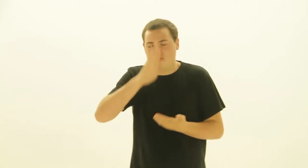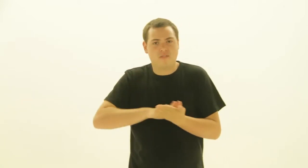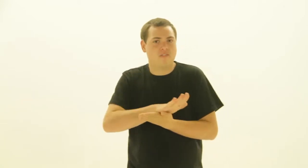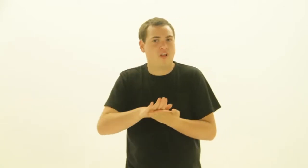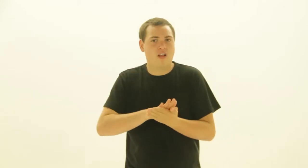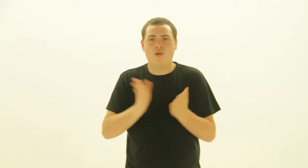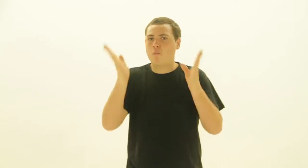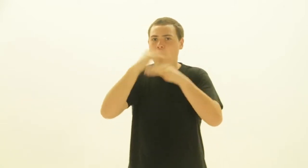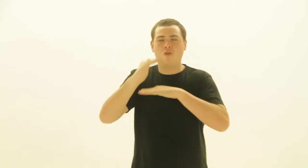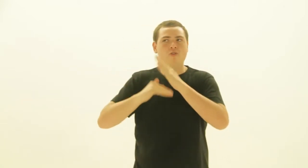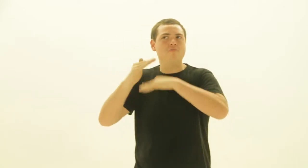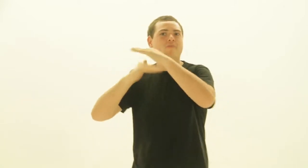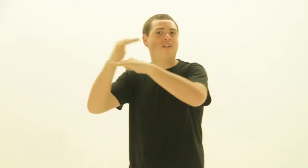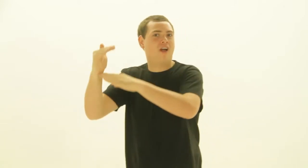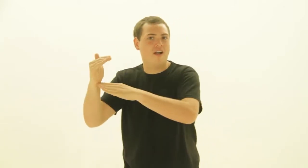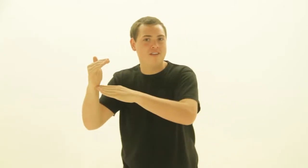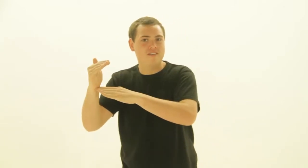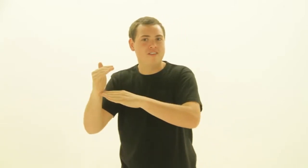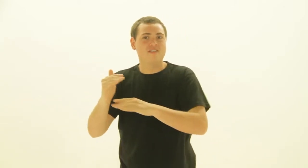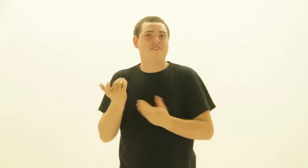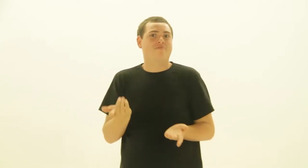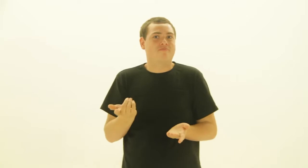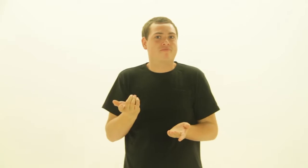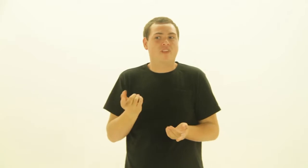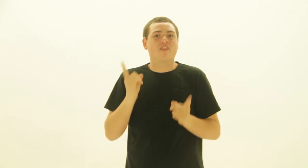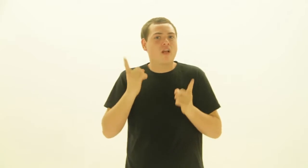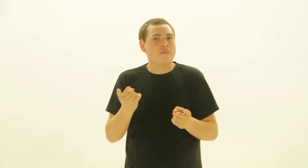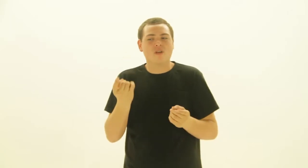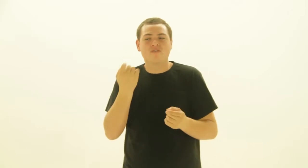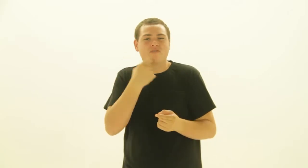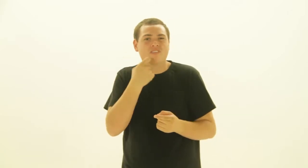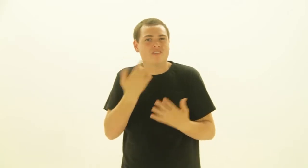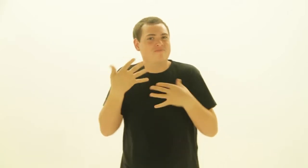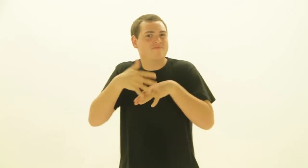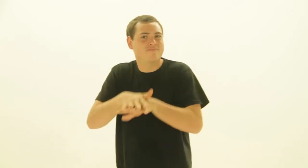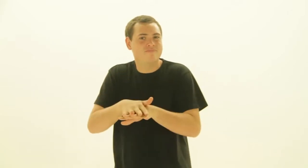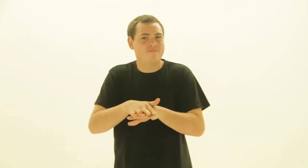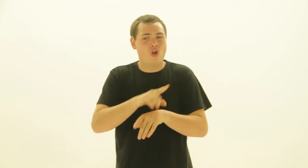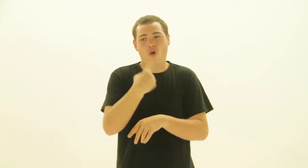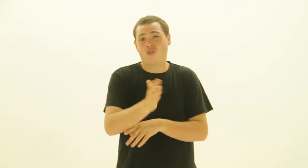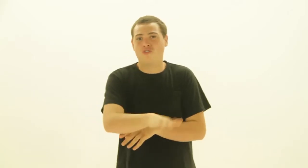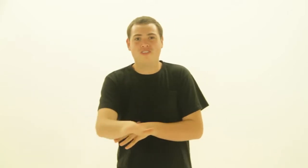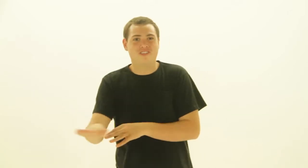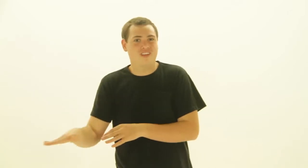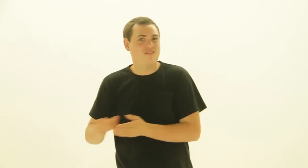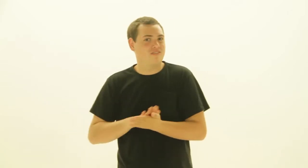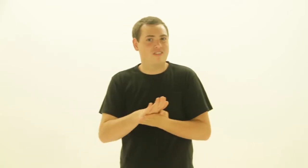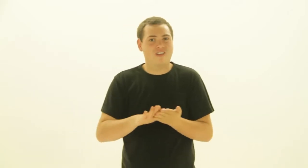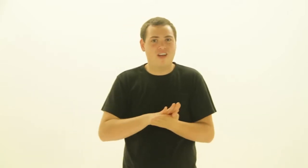desarrollarse. Faltaba integrarse también a la sociedad, integrarse con los demás niños. La familia tampoco recibía ningún tipo de apoyo. Pasó el